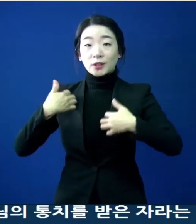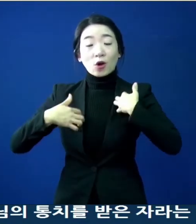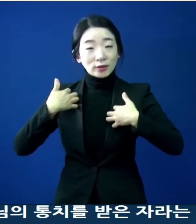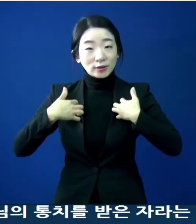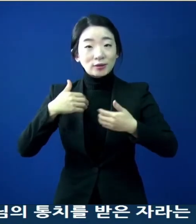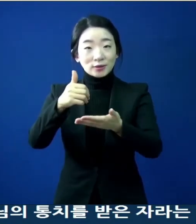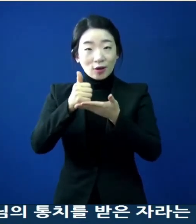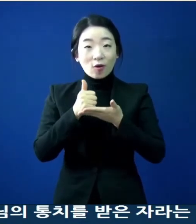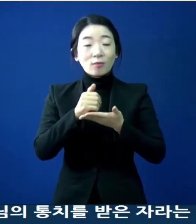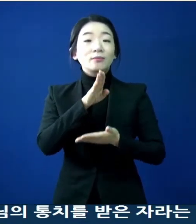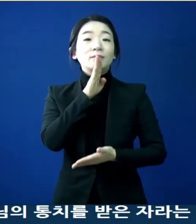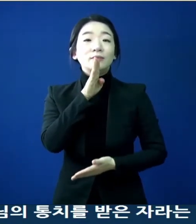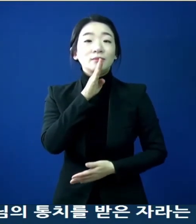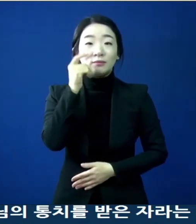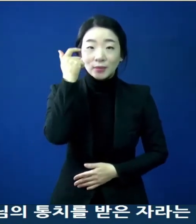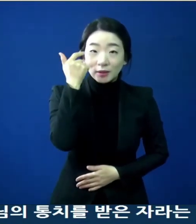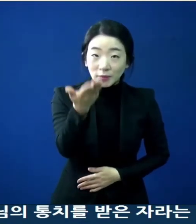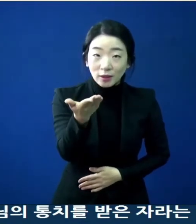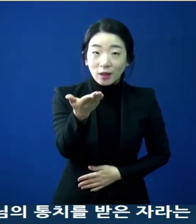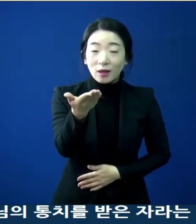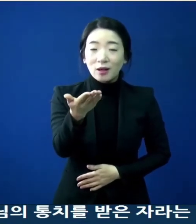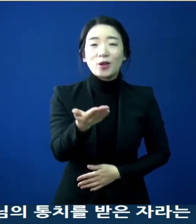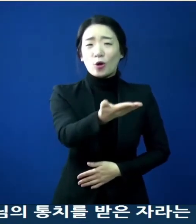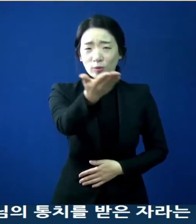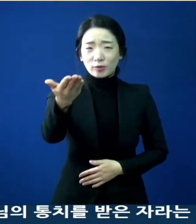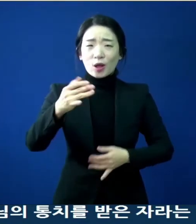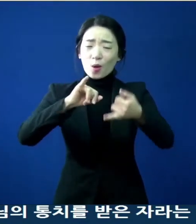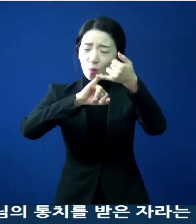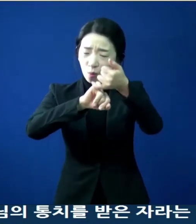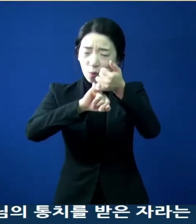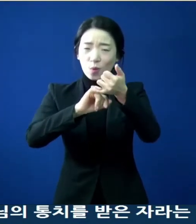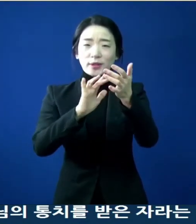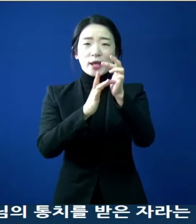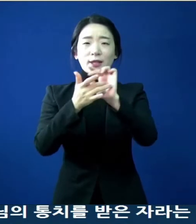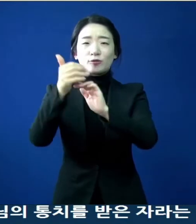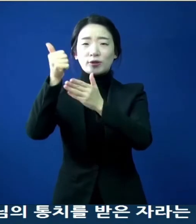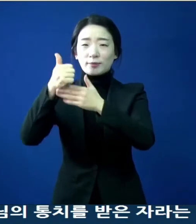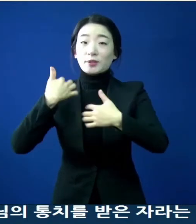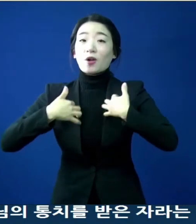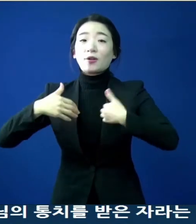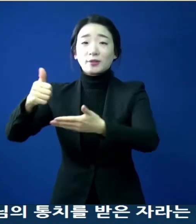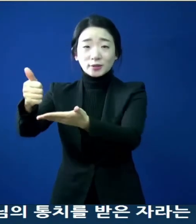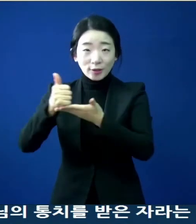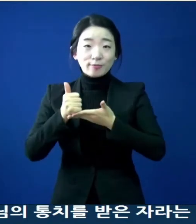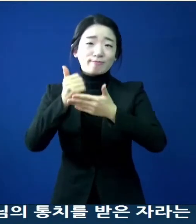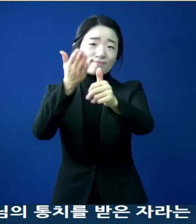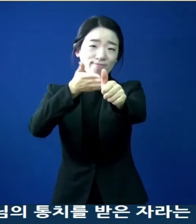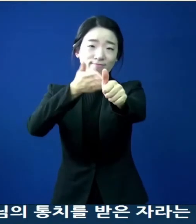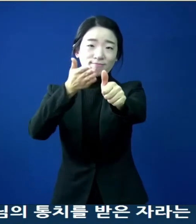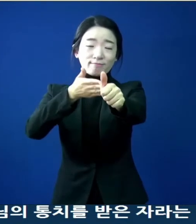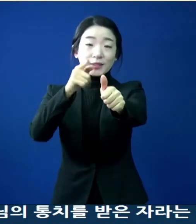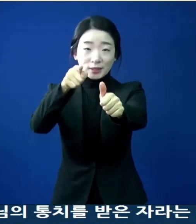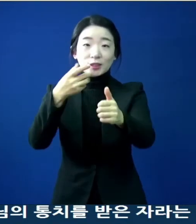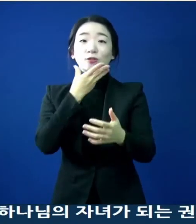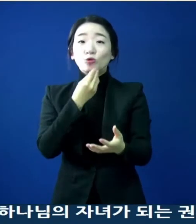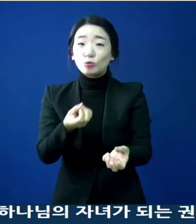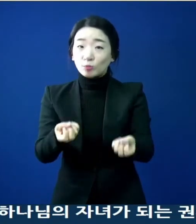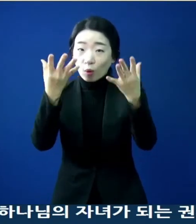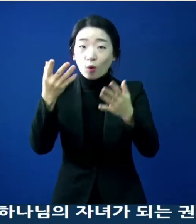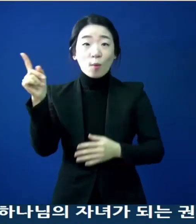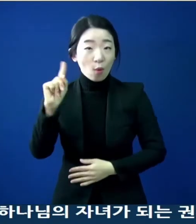영접하셨습니까? 예수를 영접하십시다. 영접한 자에게 축복이 따르는데 그 축복이 뭐냐면